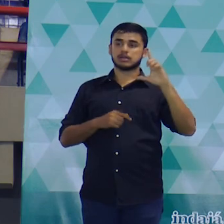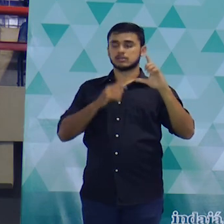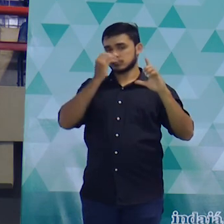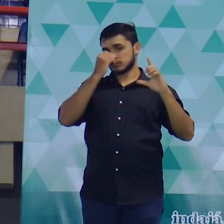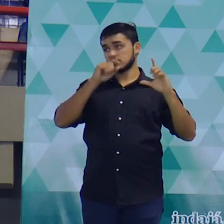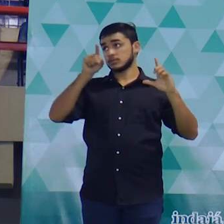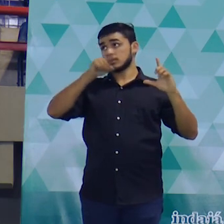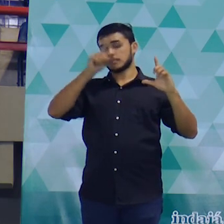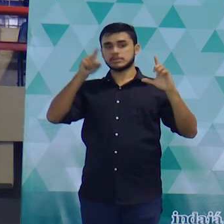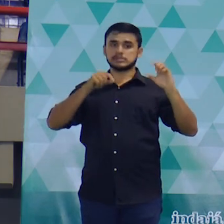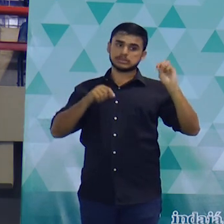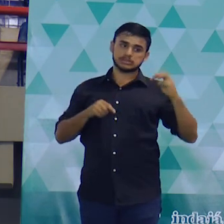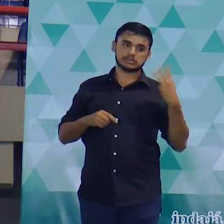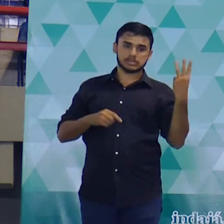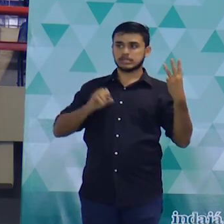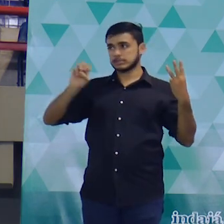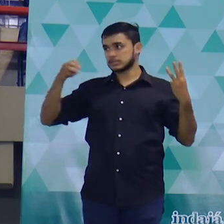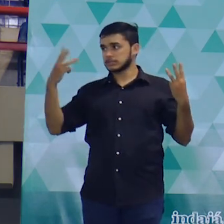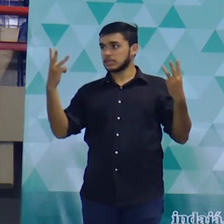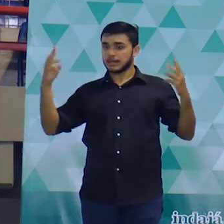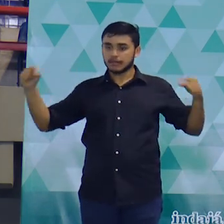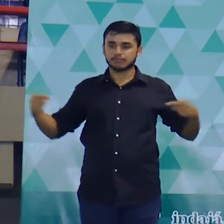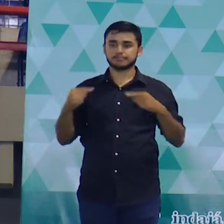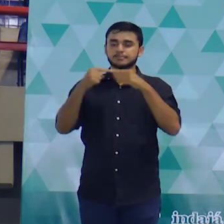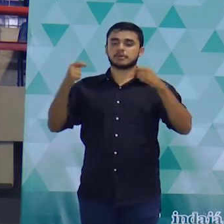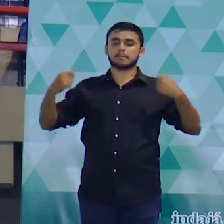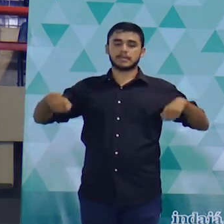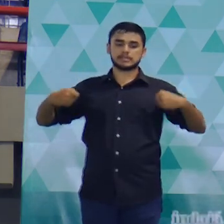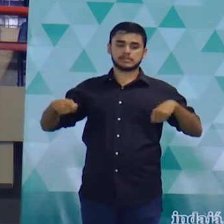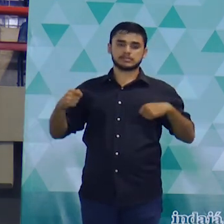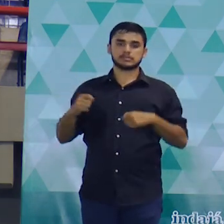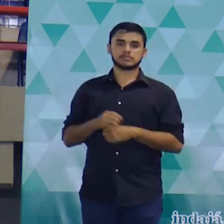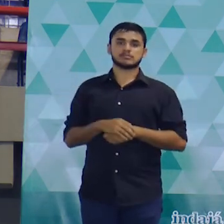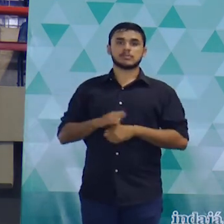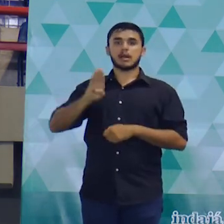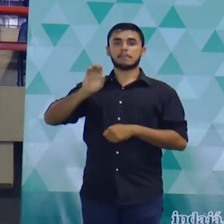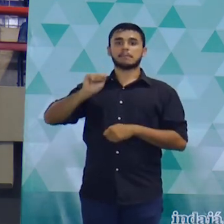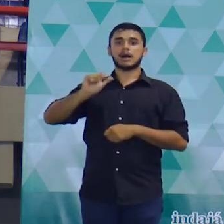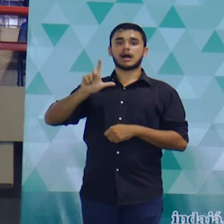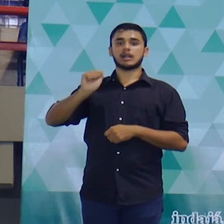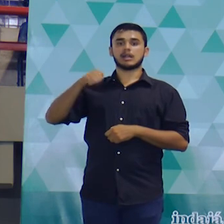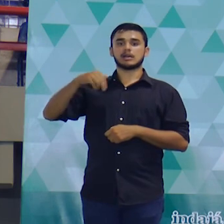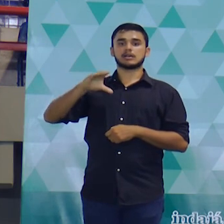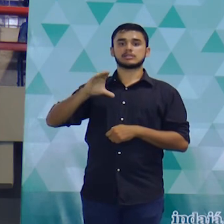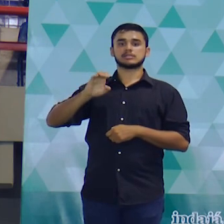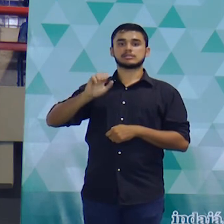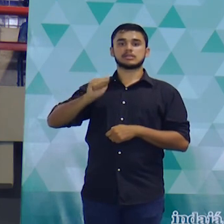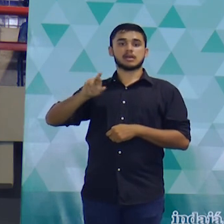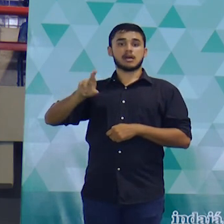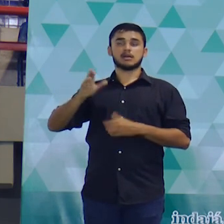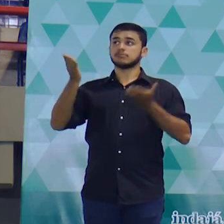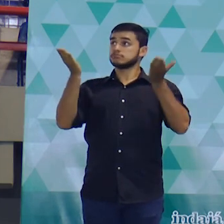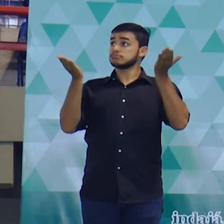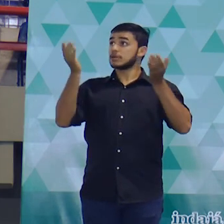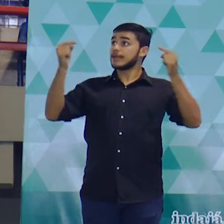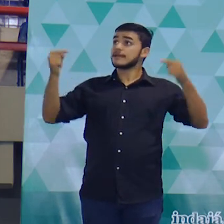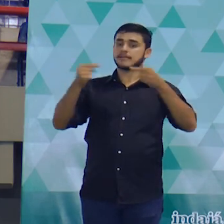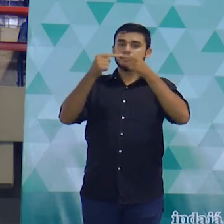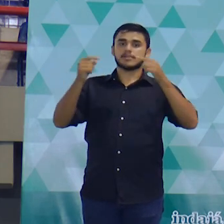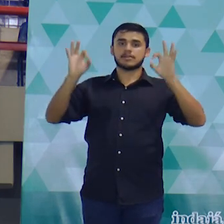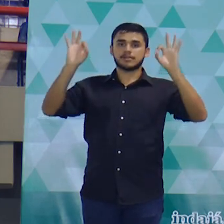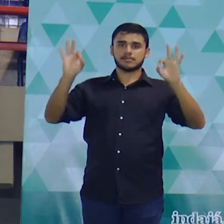por 3 também. A equação precisa estar balanceada. A equação está balanceada. Eu preciso de um dado e de um